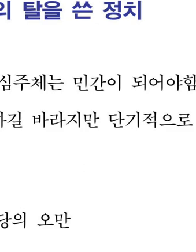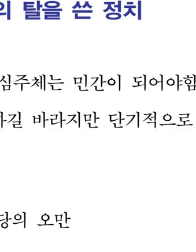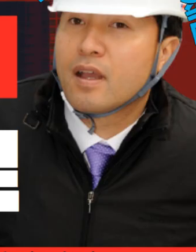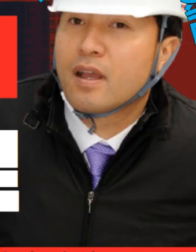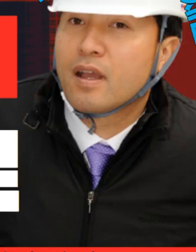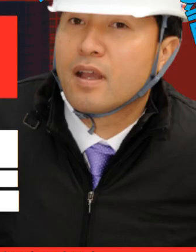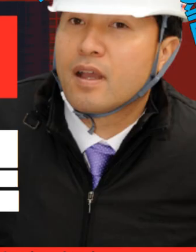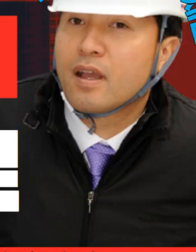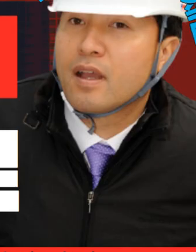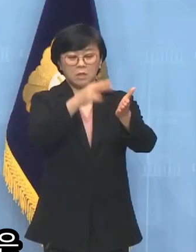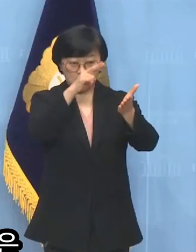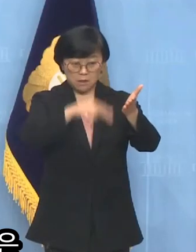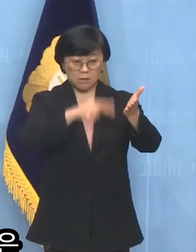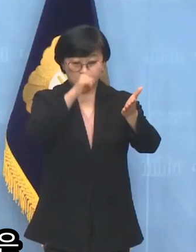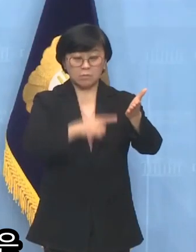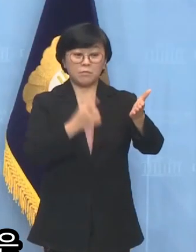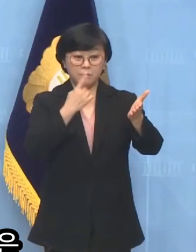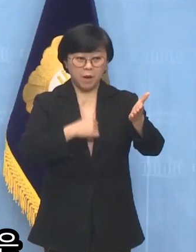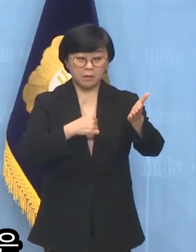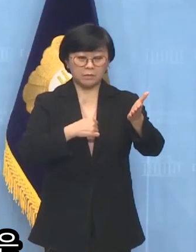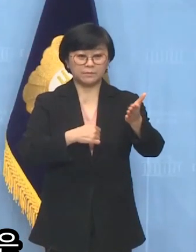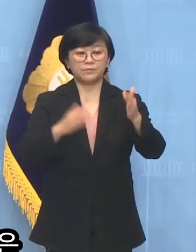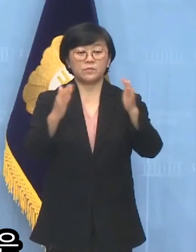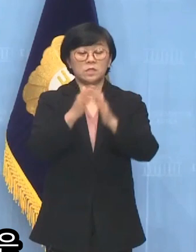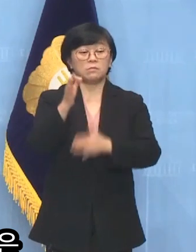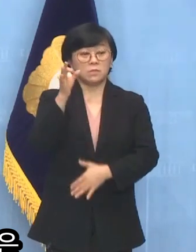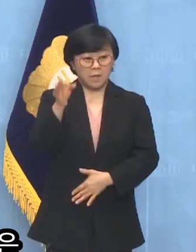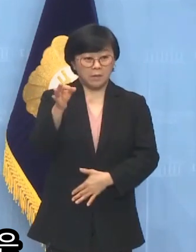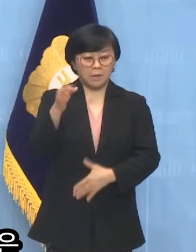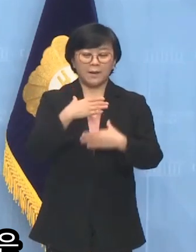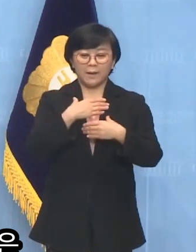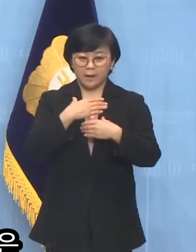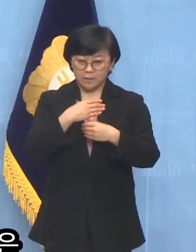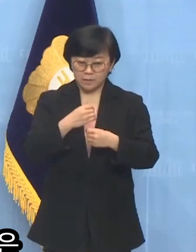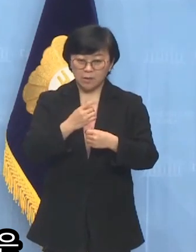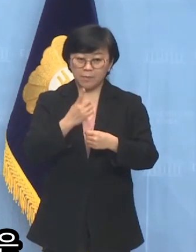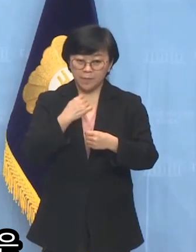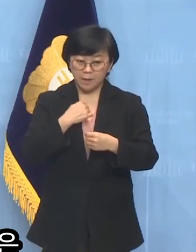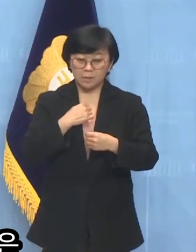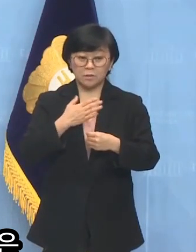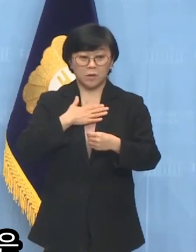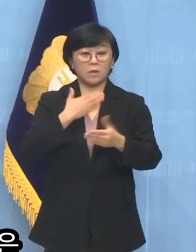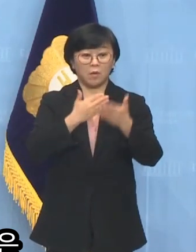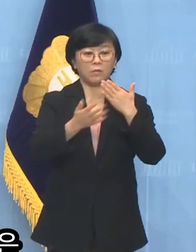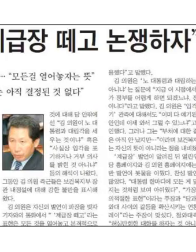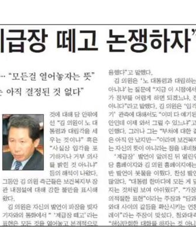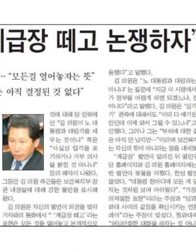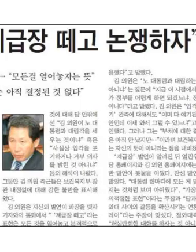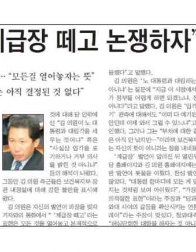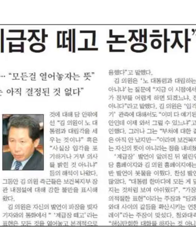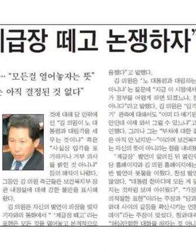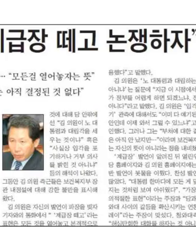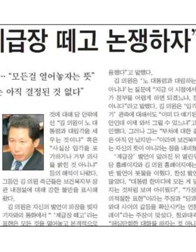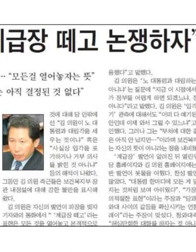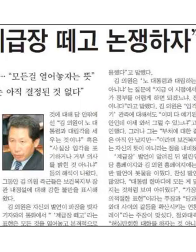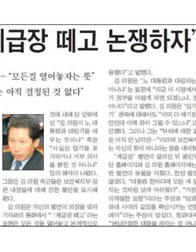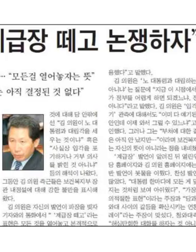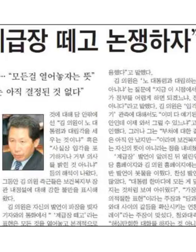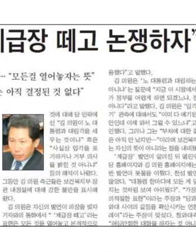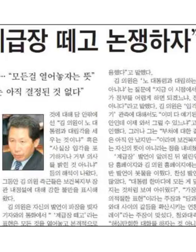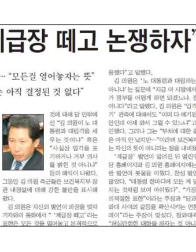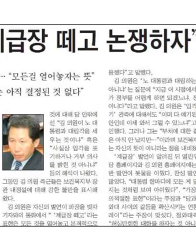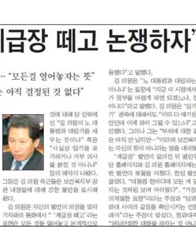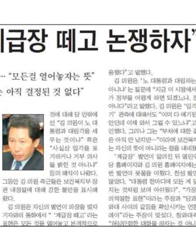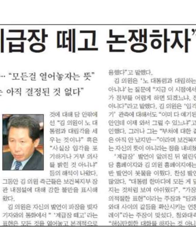됩니다. 적어도 부동산 가격만큼은 안정화시켰던 저의 경험이 있습니다. 그때 우연히 안정됐던